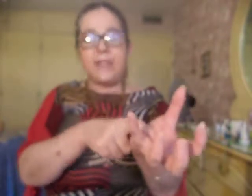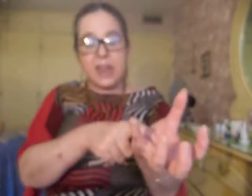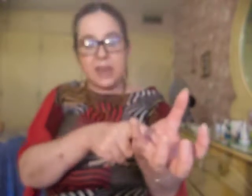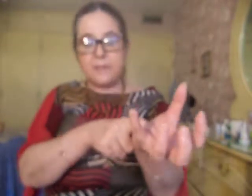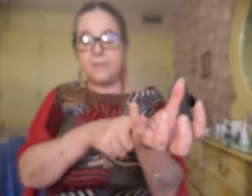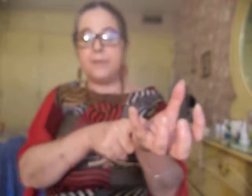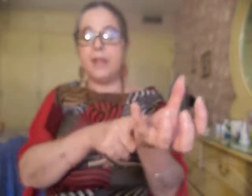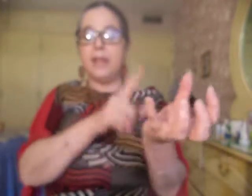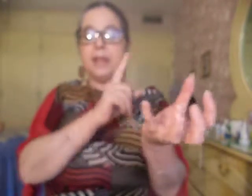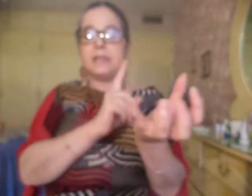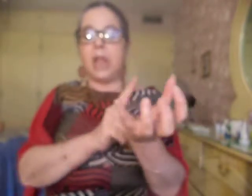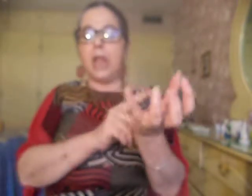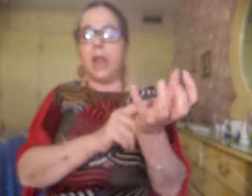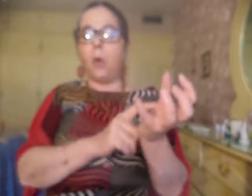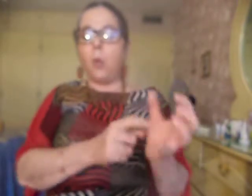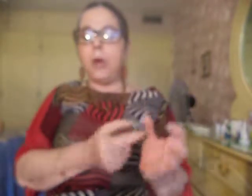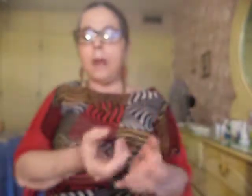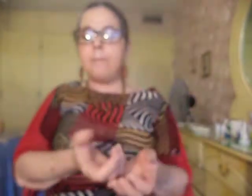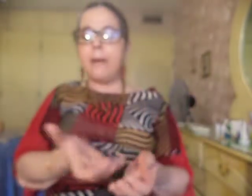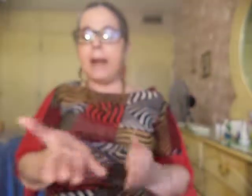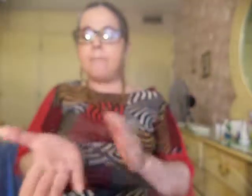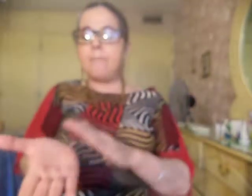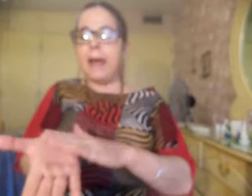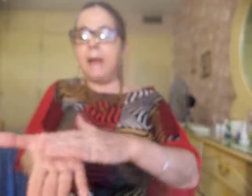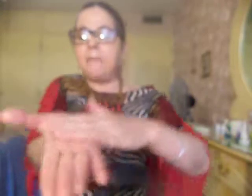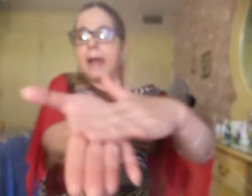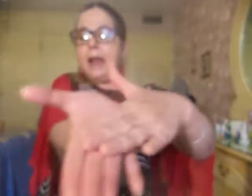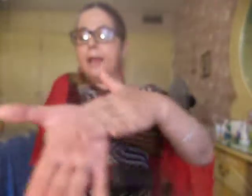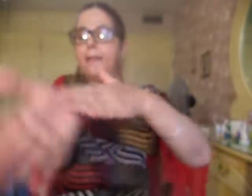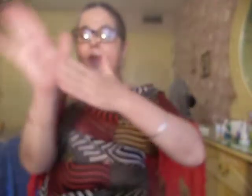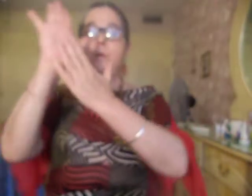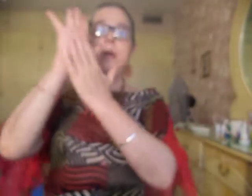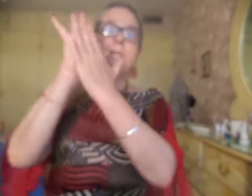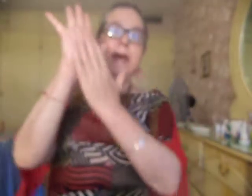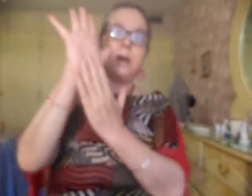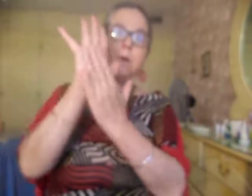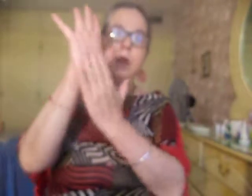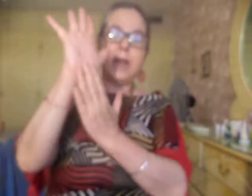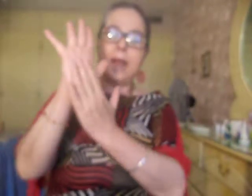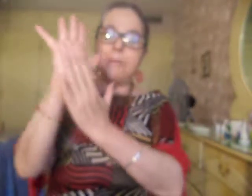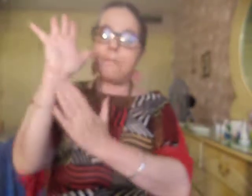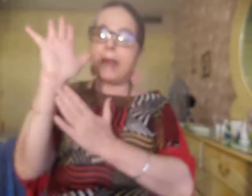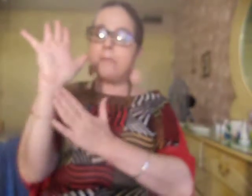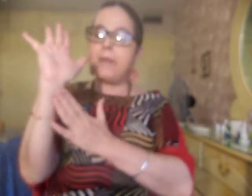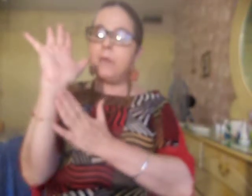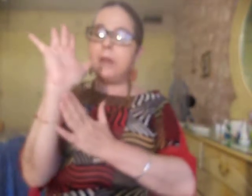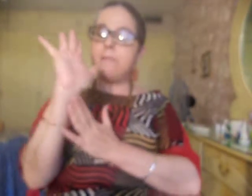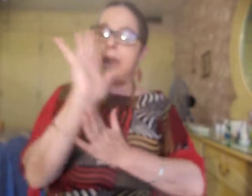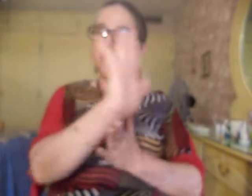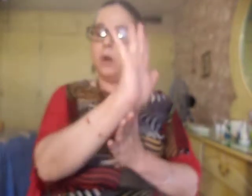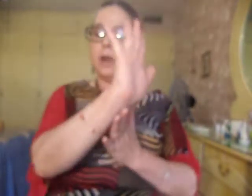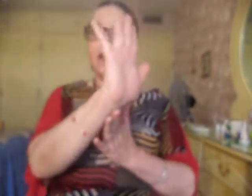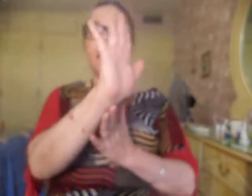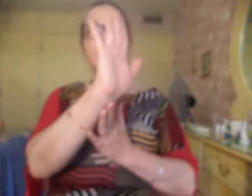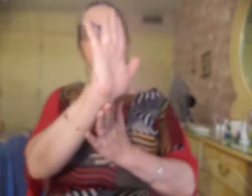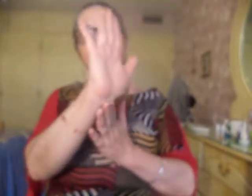gelatina. ¿Sí? La palma de una mano, la palma de una mano es